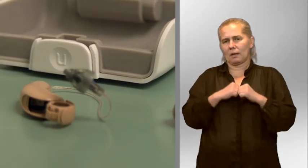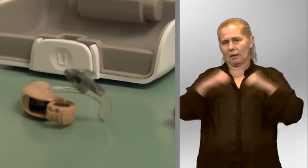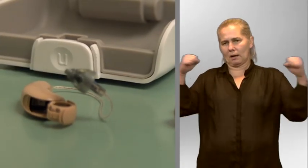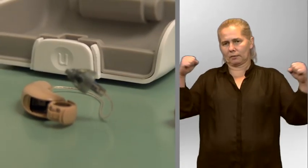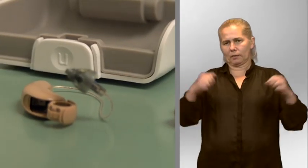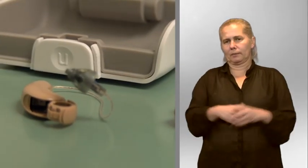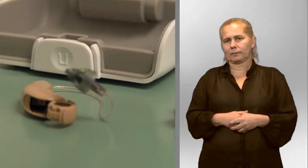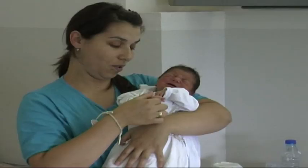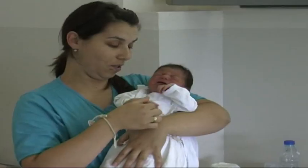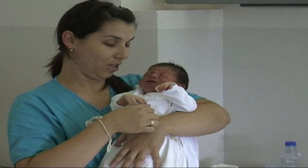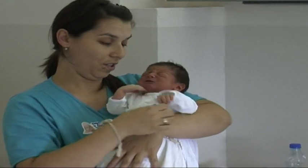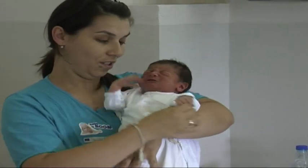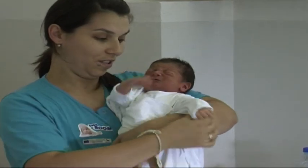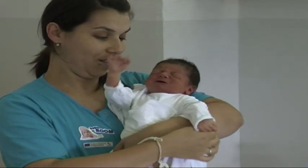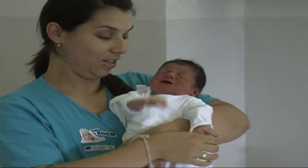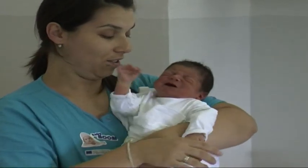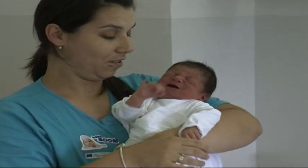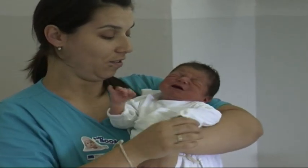razvoj.